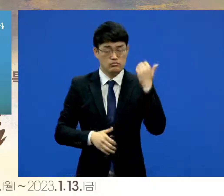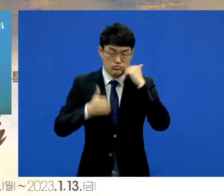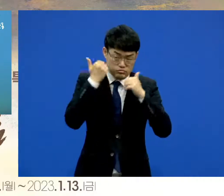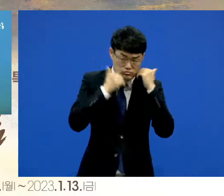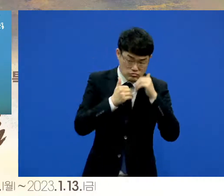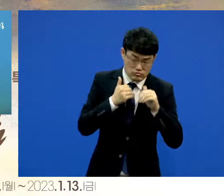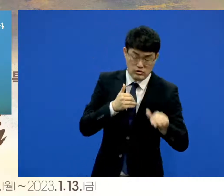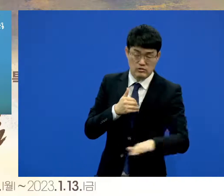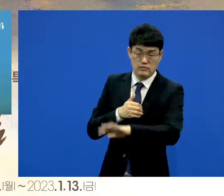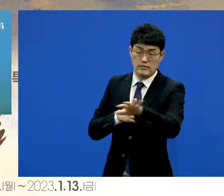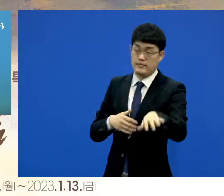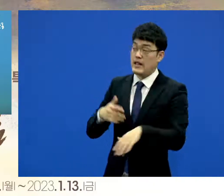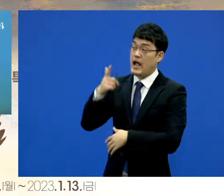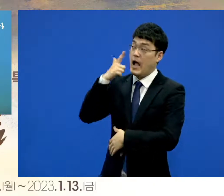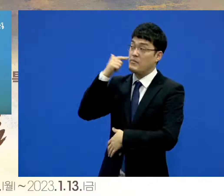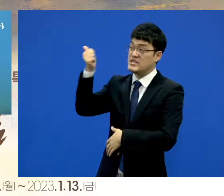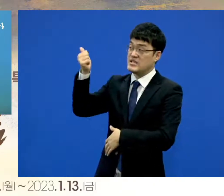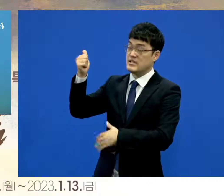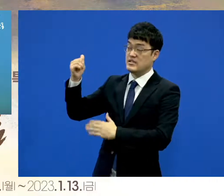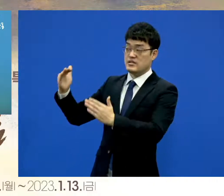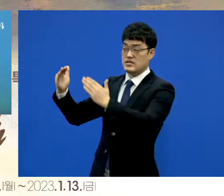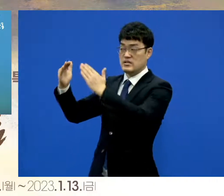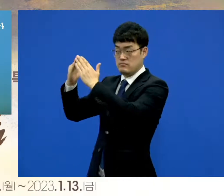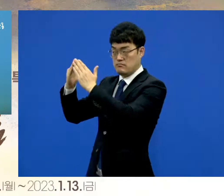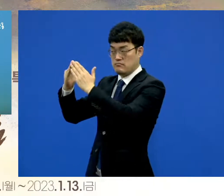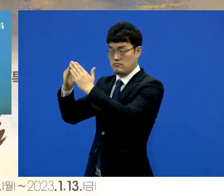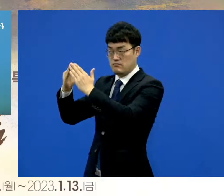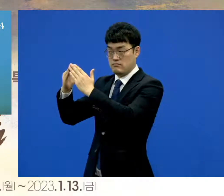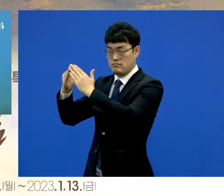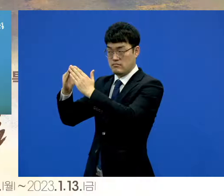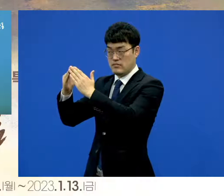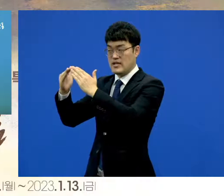아니라 아버지에게로,